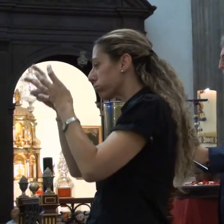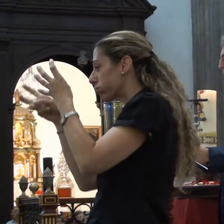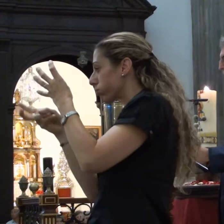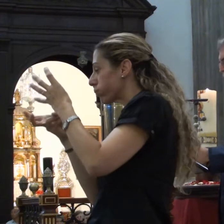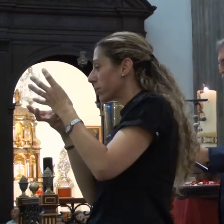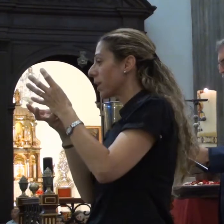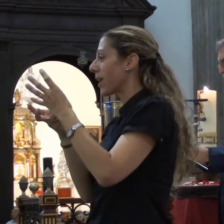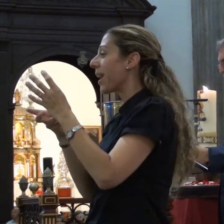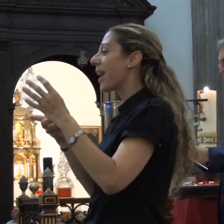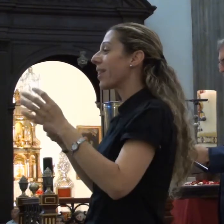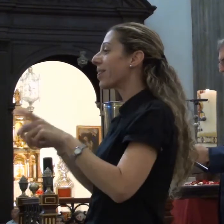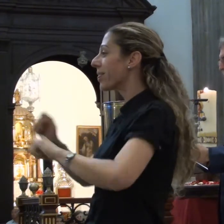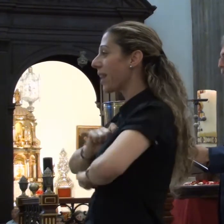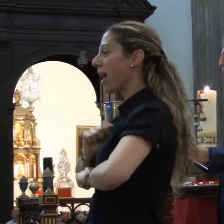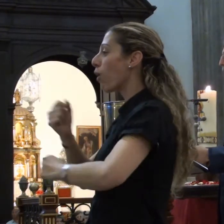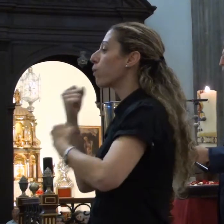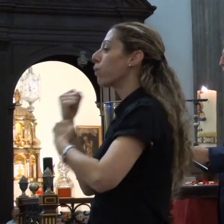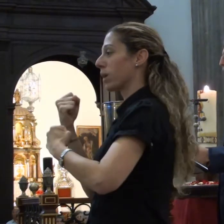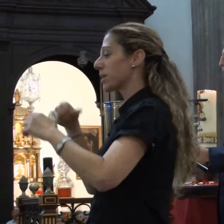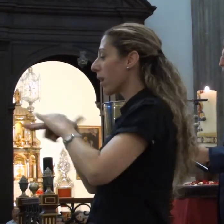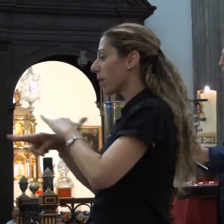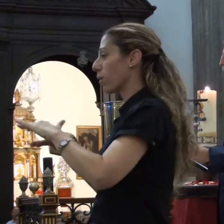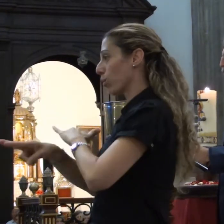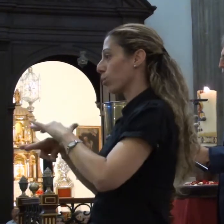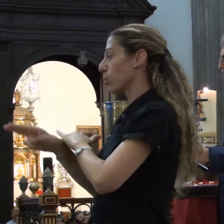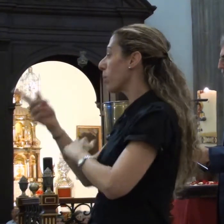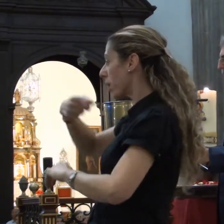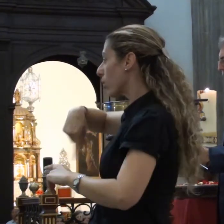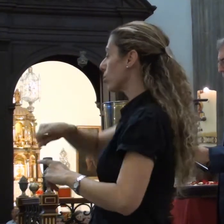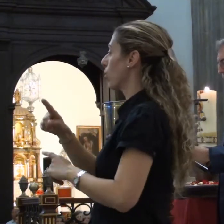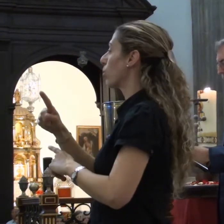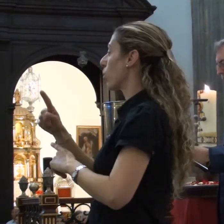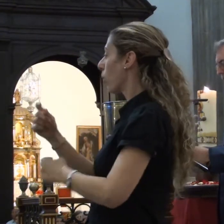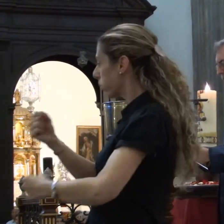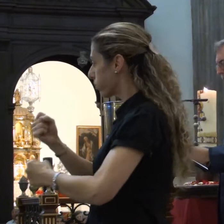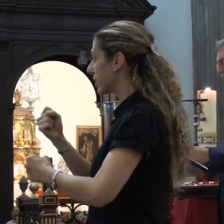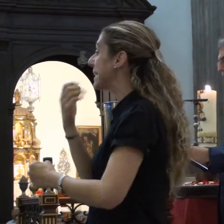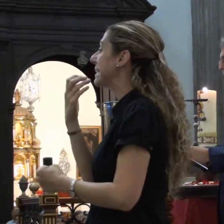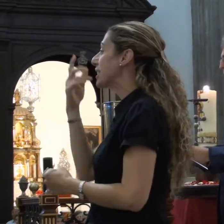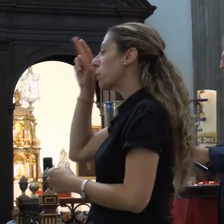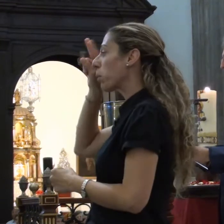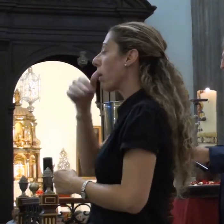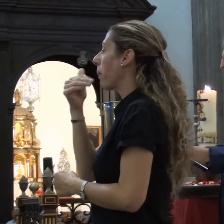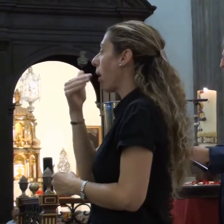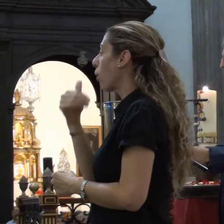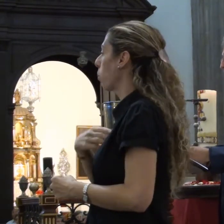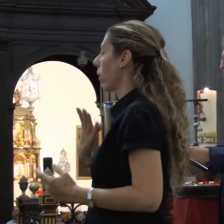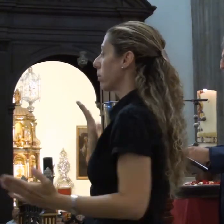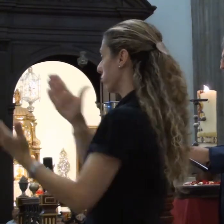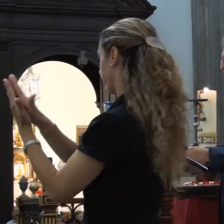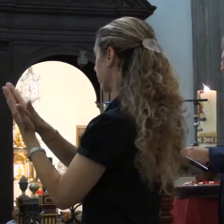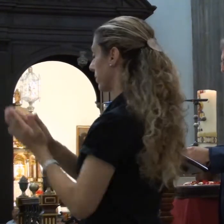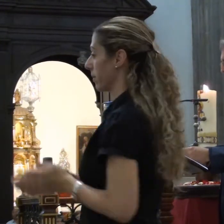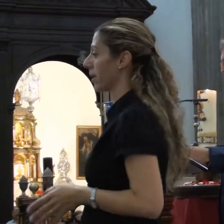energía y recursos para que pueda hacer frente a sus necesidades la necesidad